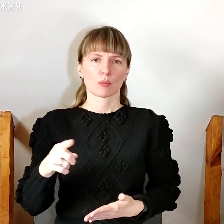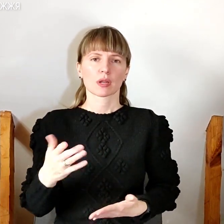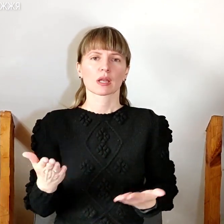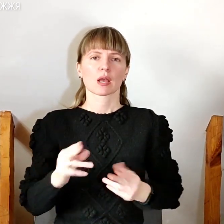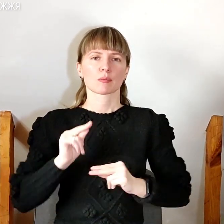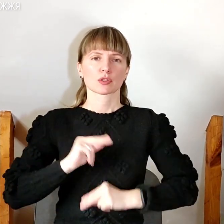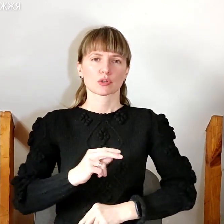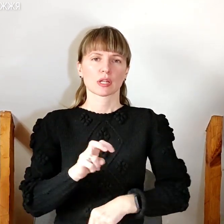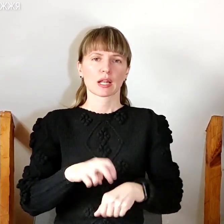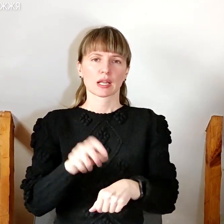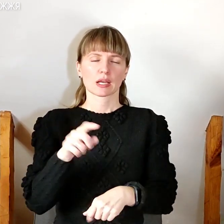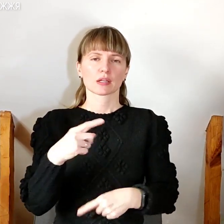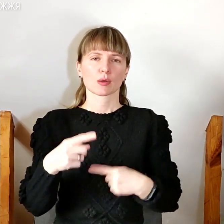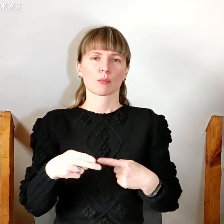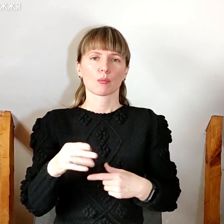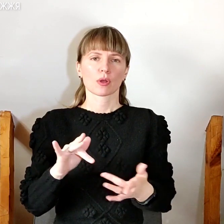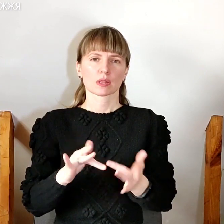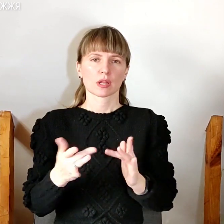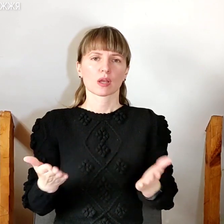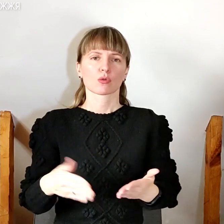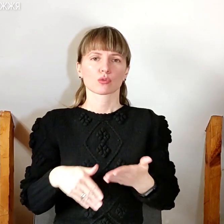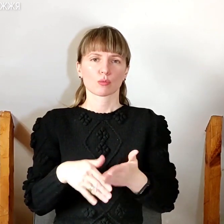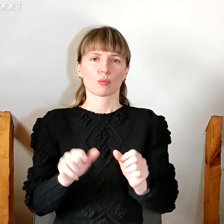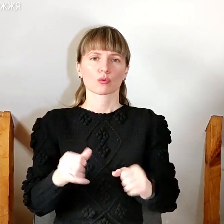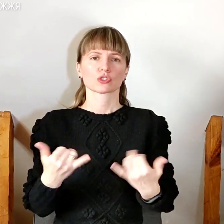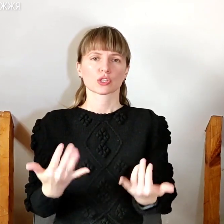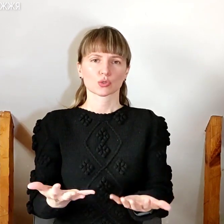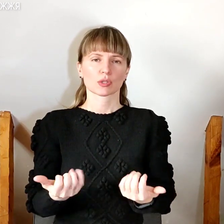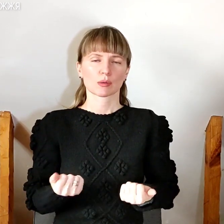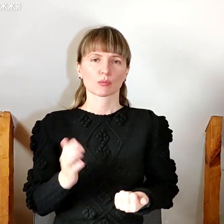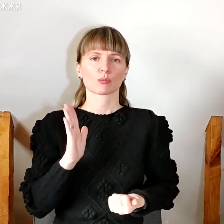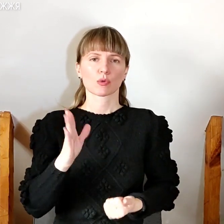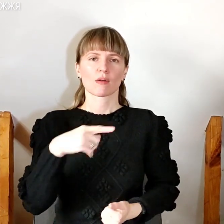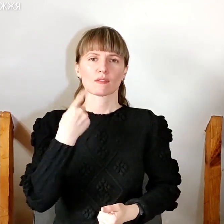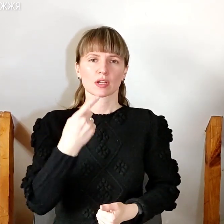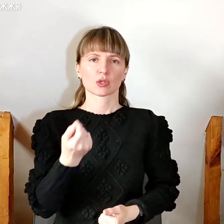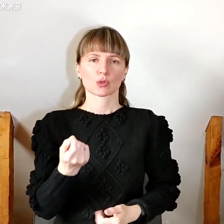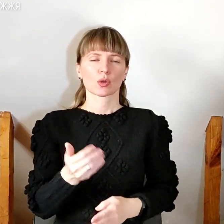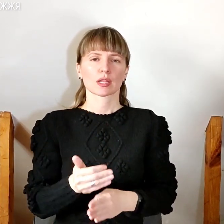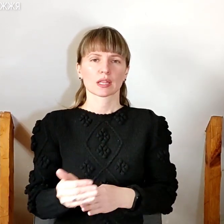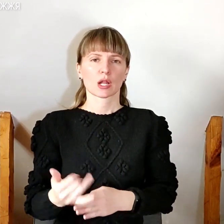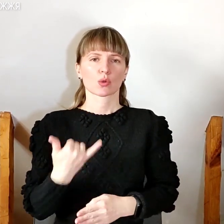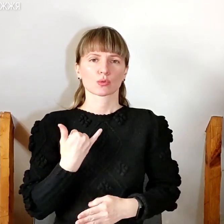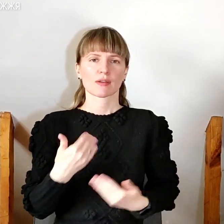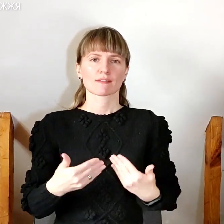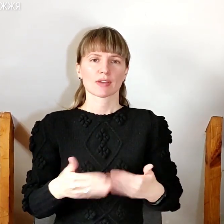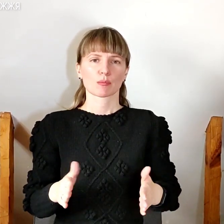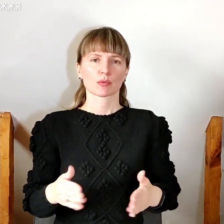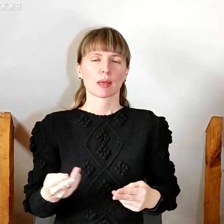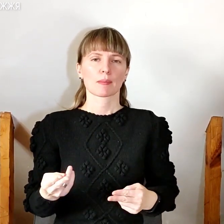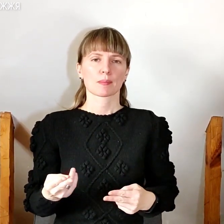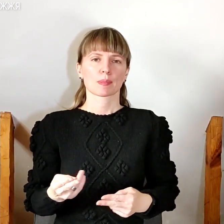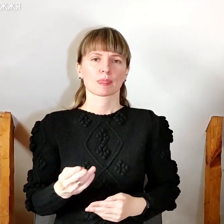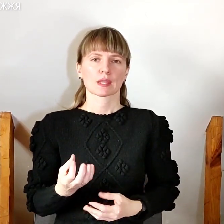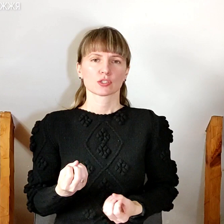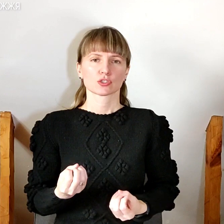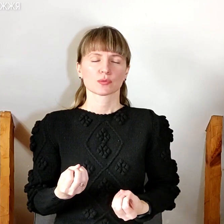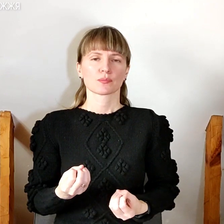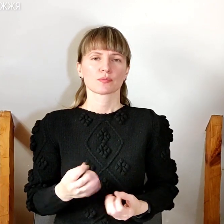працюють лікарі онлайн, яку допомогу можна нині отримувати, ми будемо говорити трохи далі у наших випусках безпосередньо. Також, продовжуючи